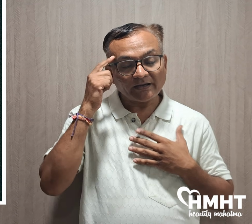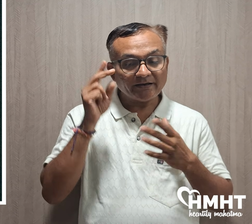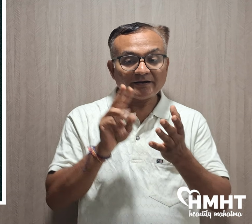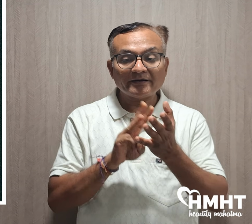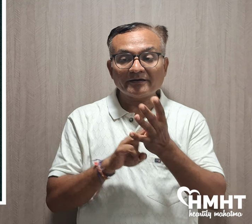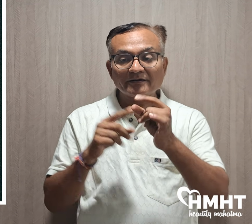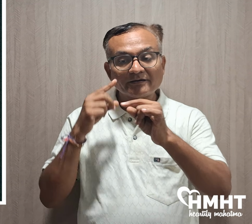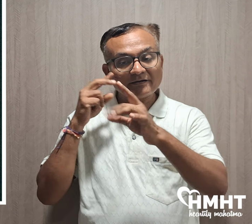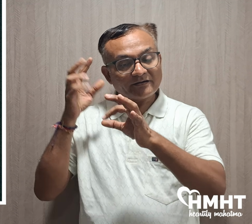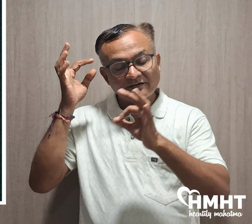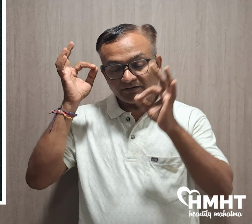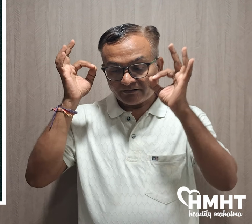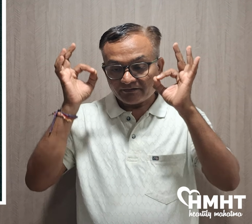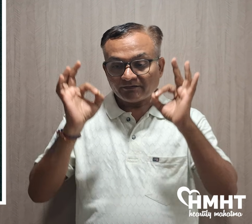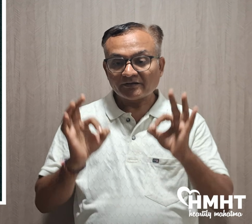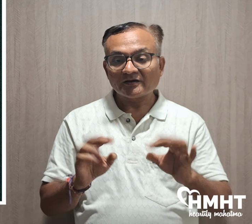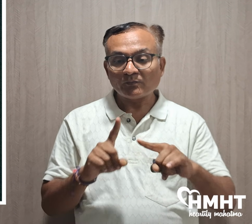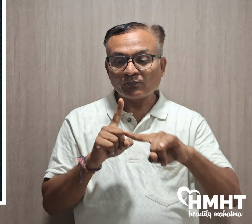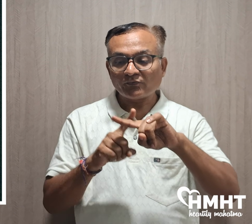મન બગાડ્યા વગર,